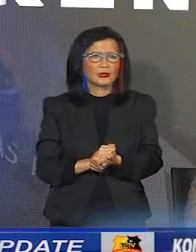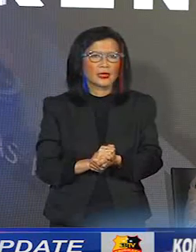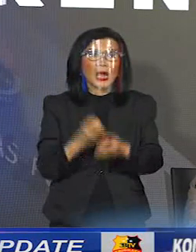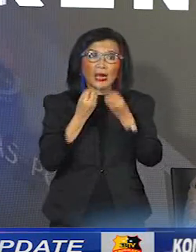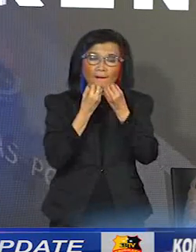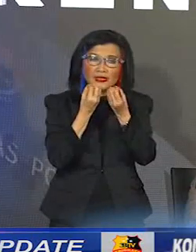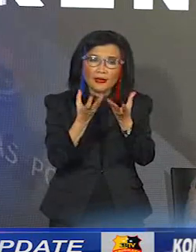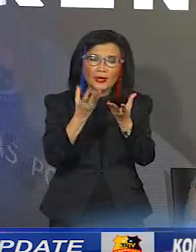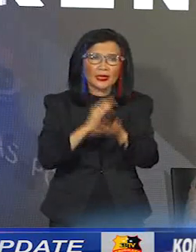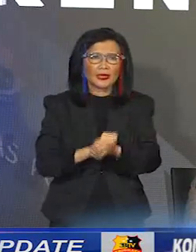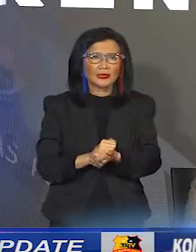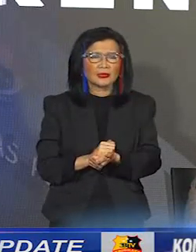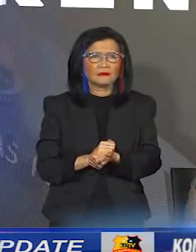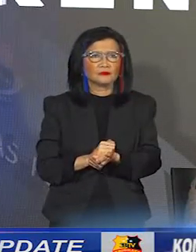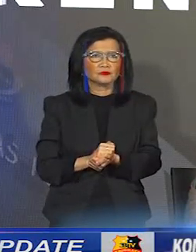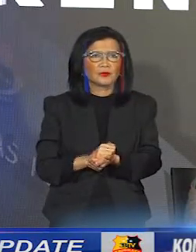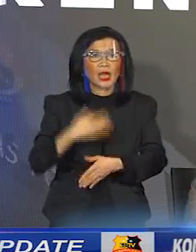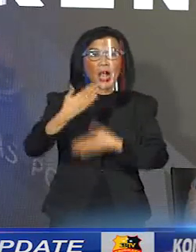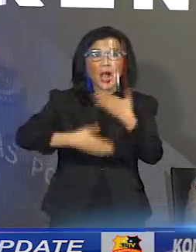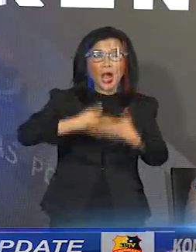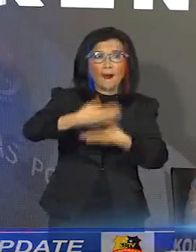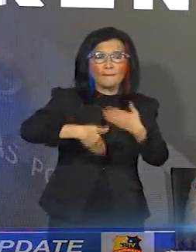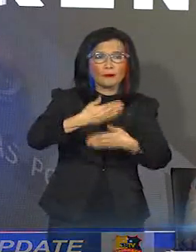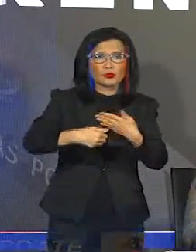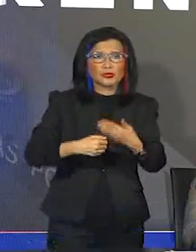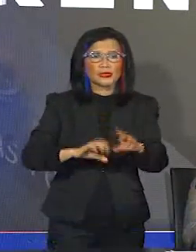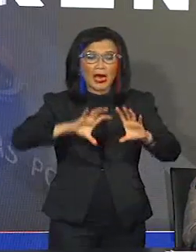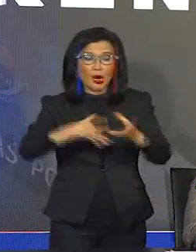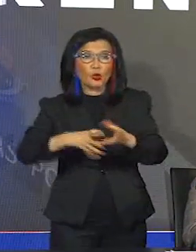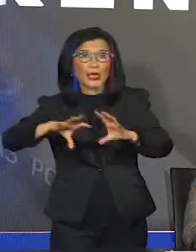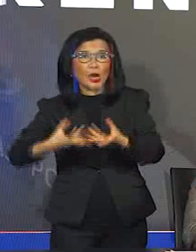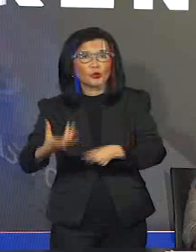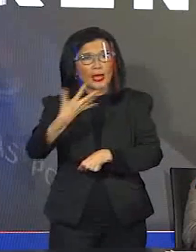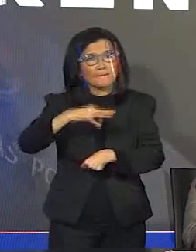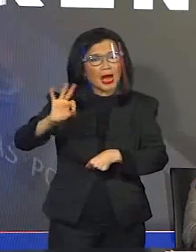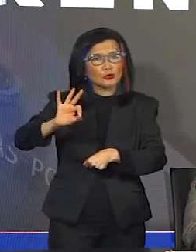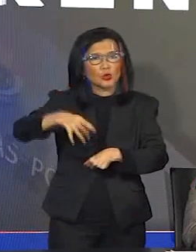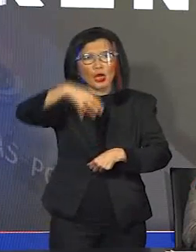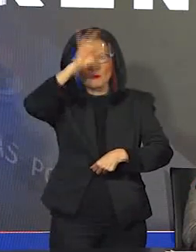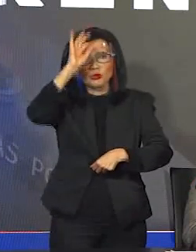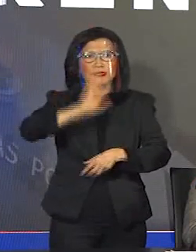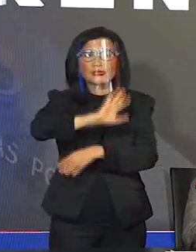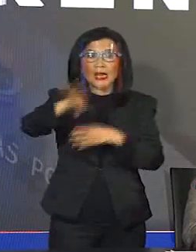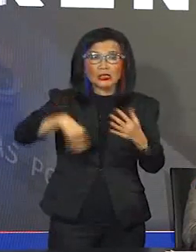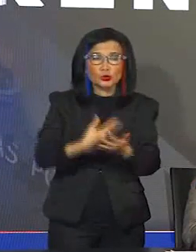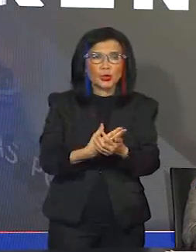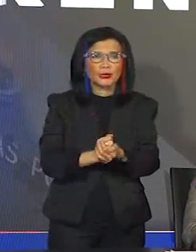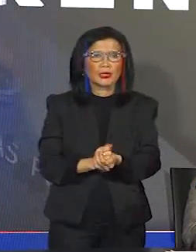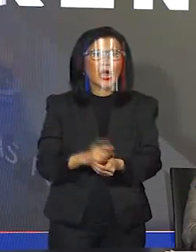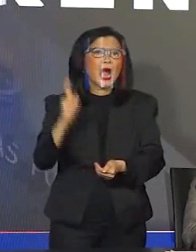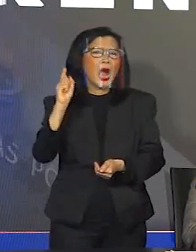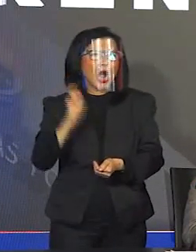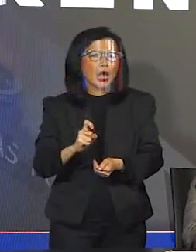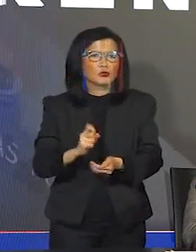Disampaikan bahwa dalam proses perekrutan personil Polri secara keseluruhan tentu